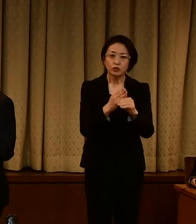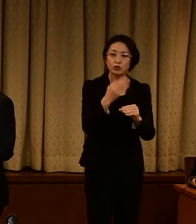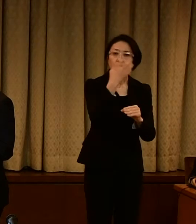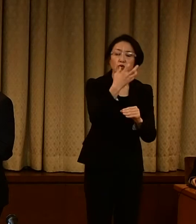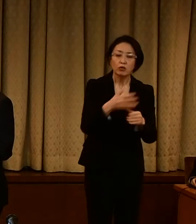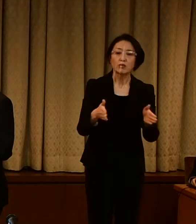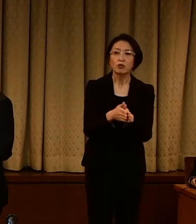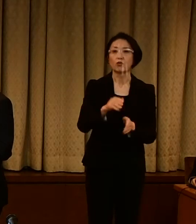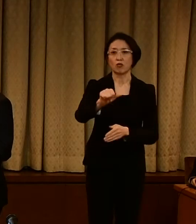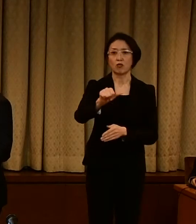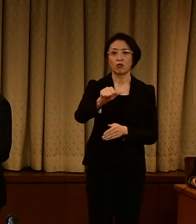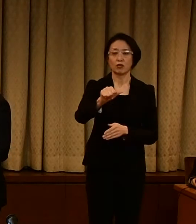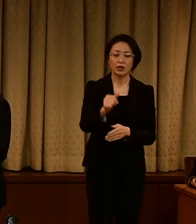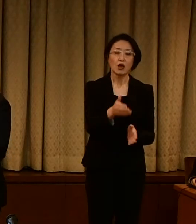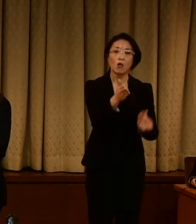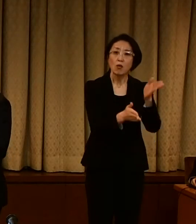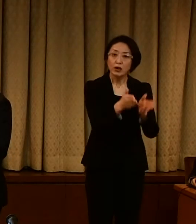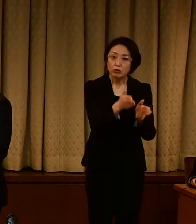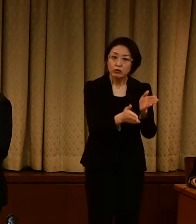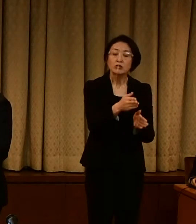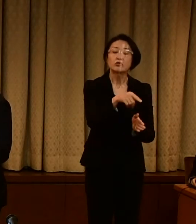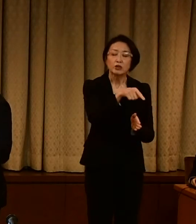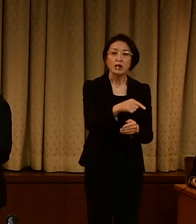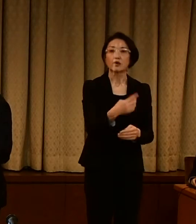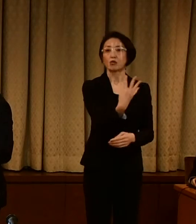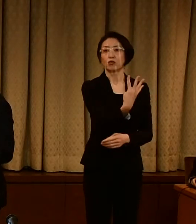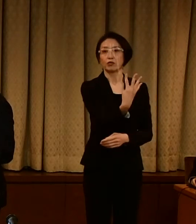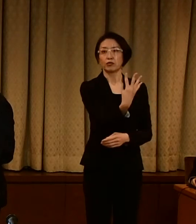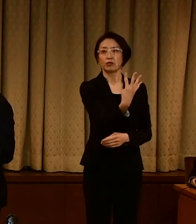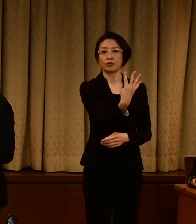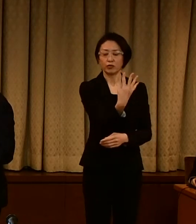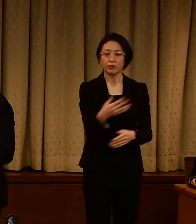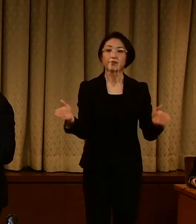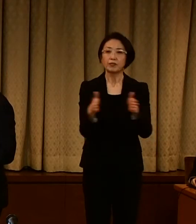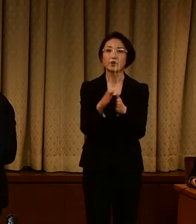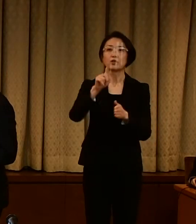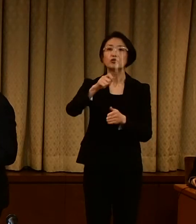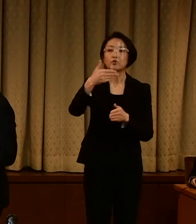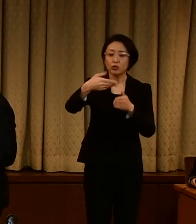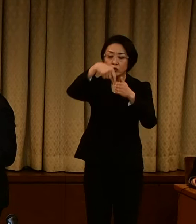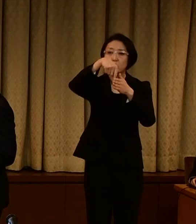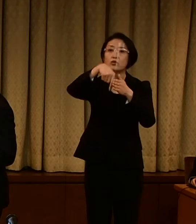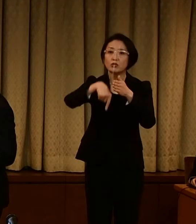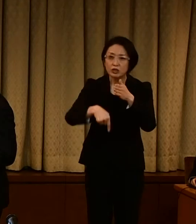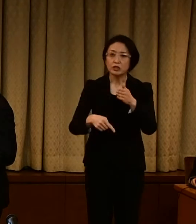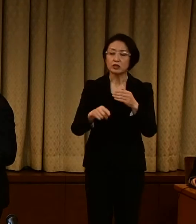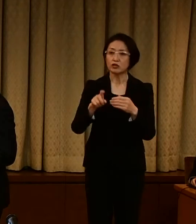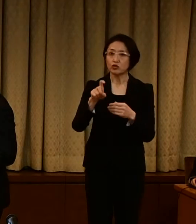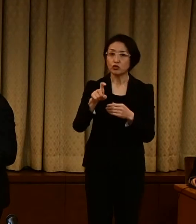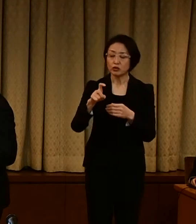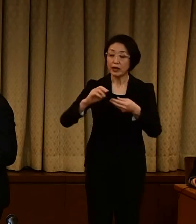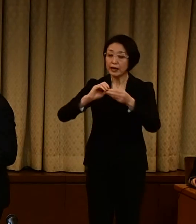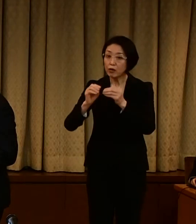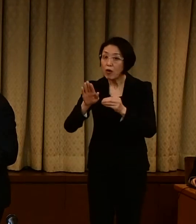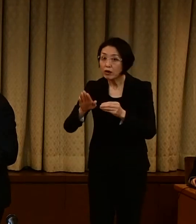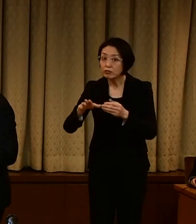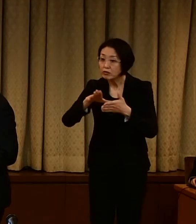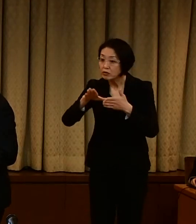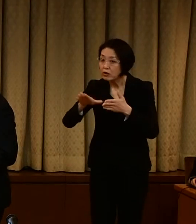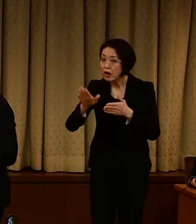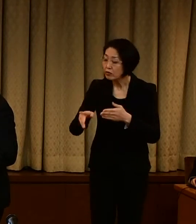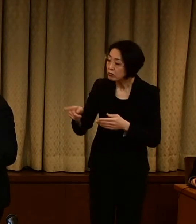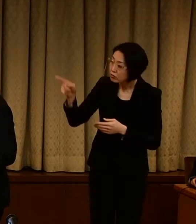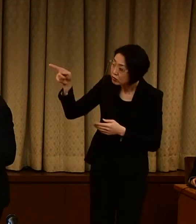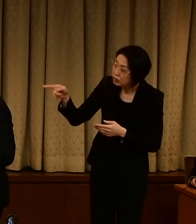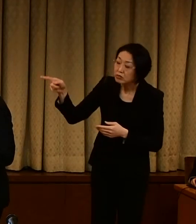箇所、そして保育施設が4箇所ということで、19件のうち10箇所、色の塗ってあるところですけれども、